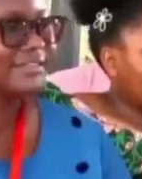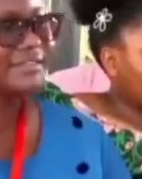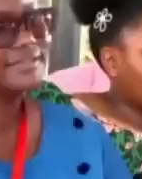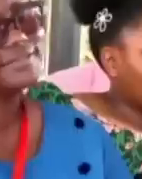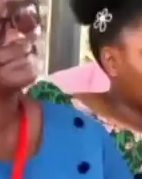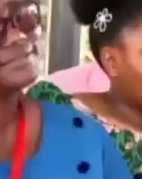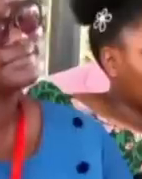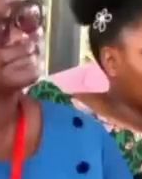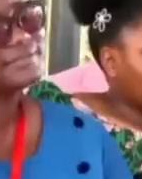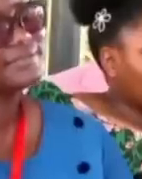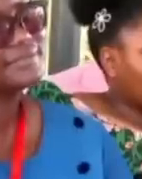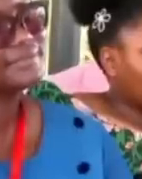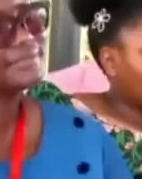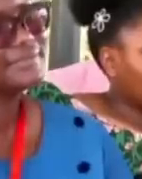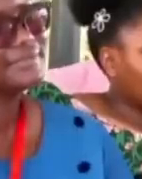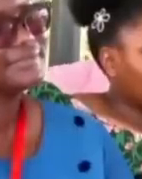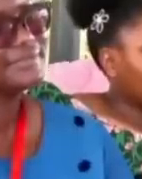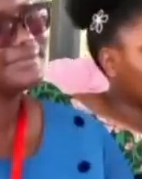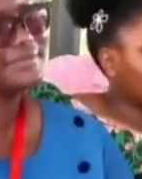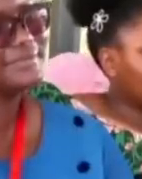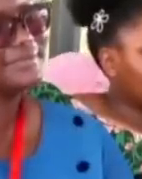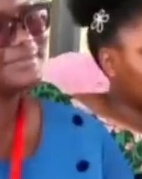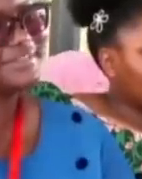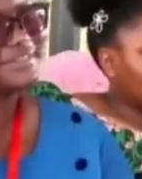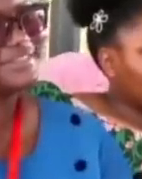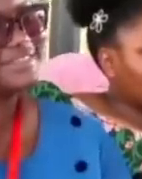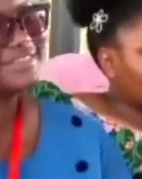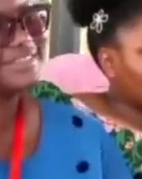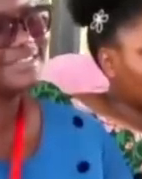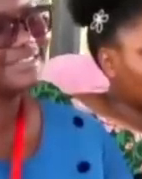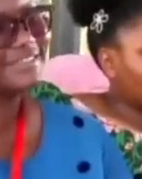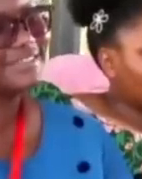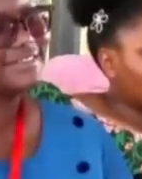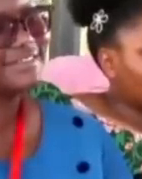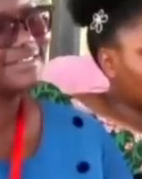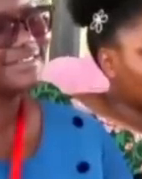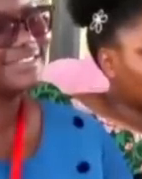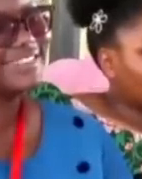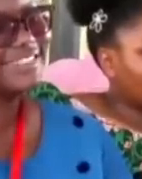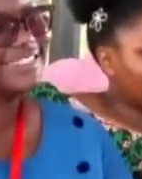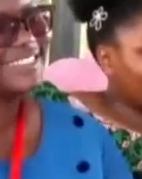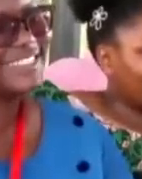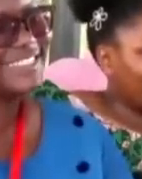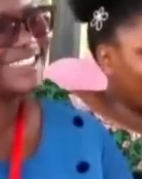Alafu hawakuambii inasaidia nini. Ila anakuambia tu tii kiu yako.